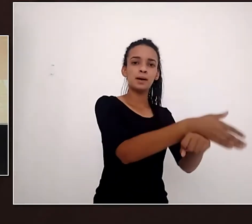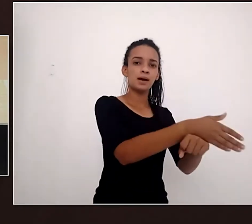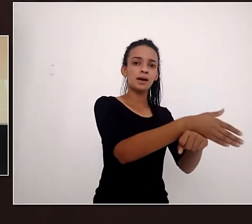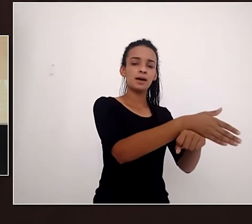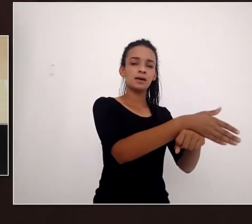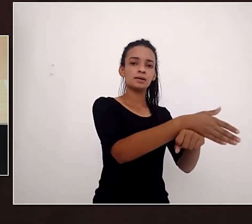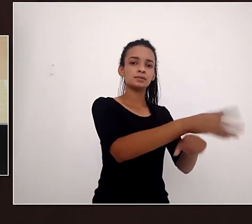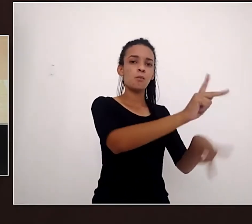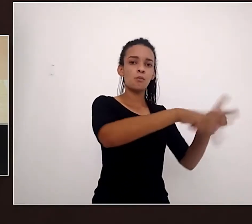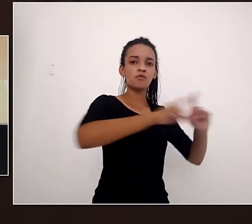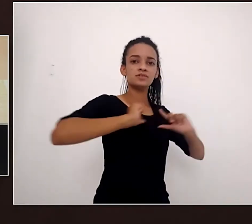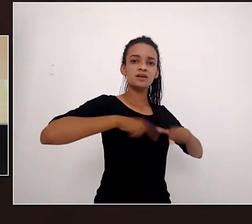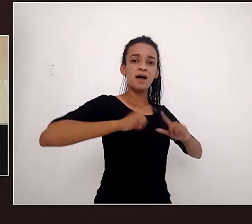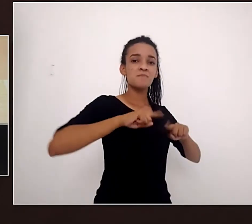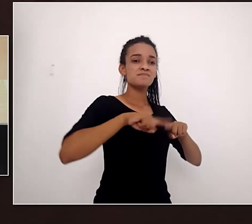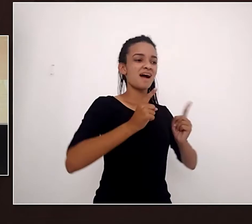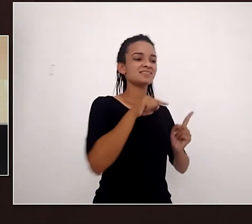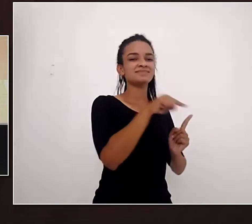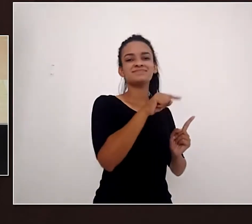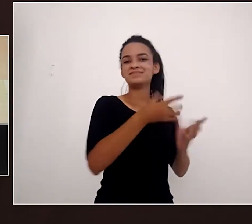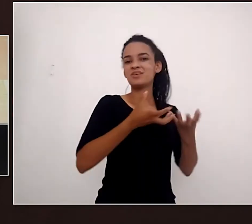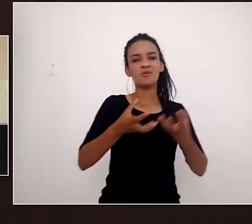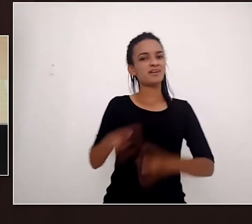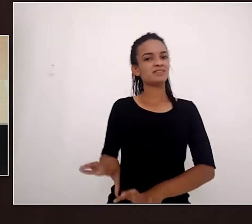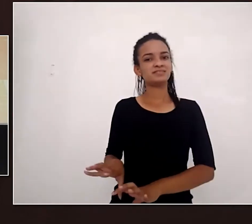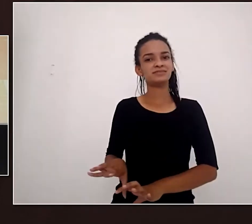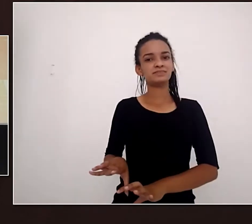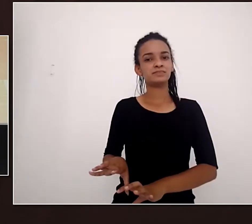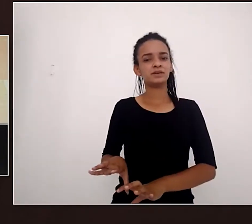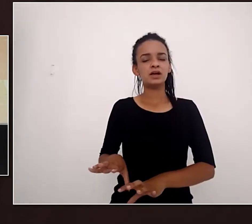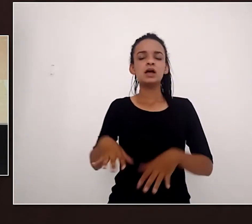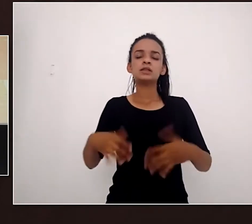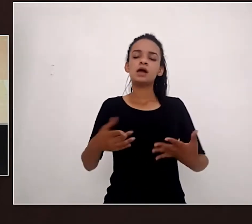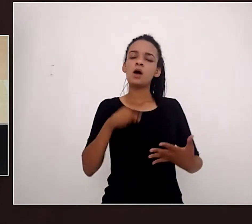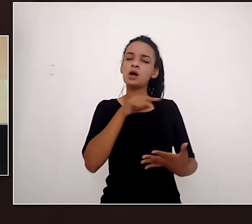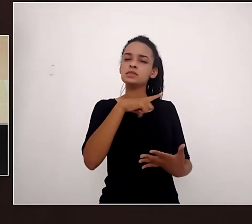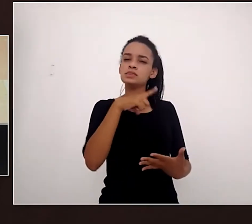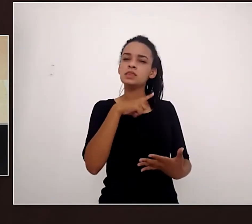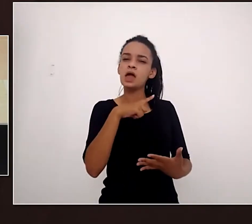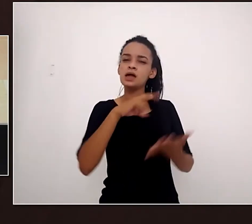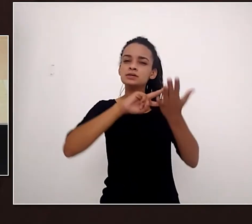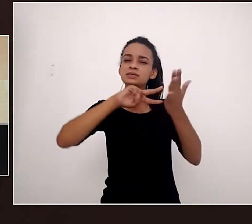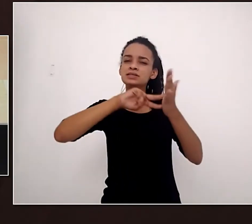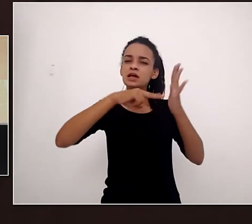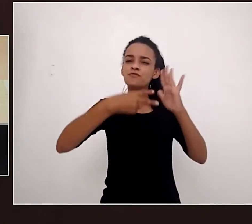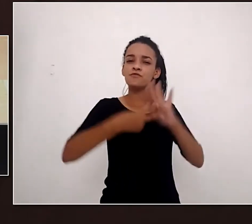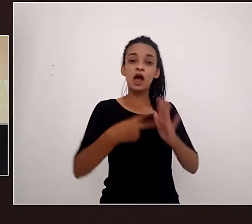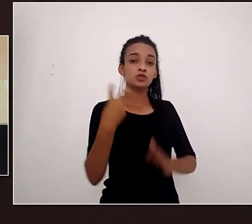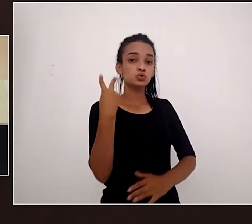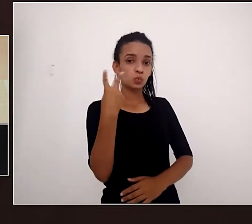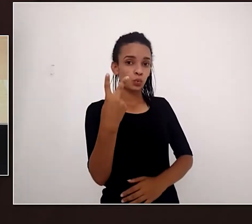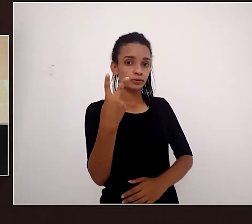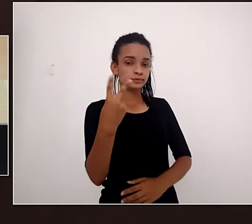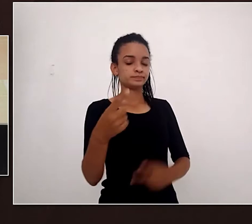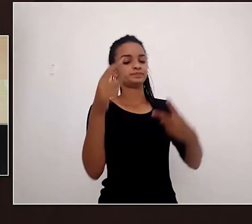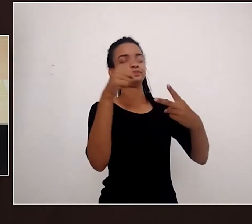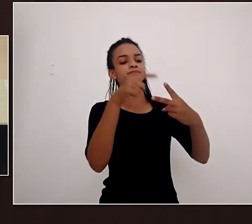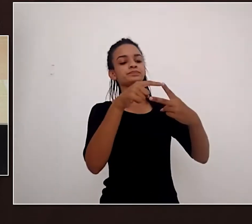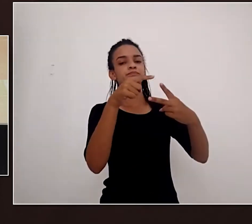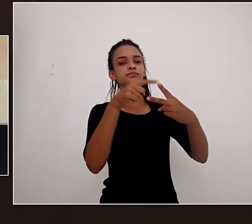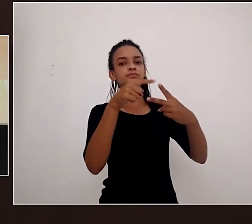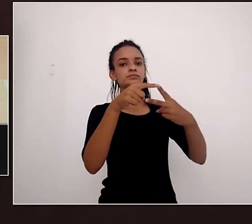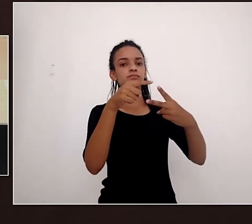significados. O primeiro significado é que ele veio para os judeus, o seu povo escolhido